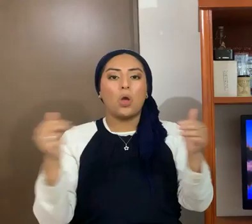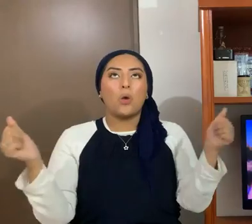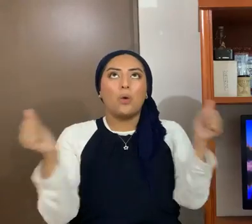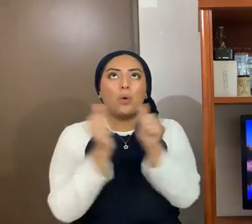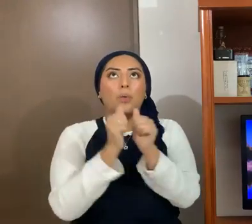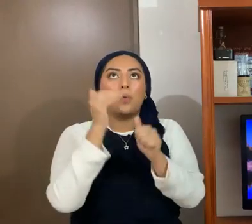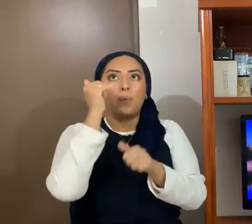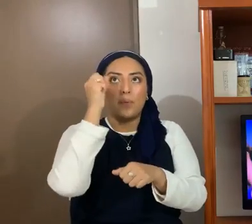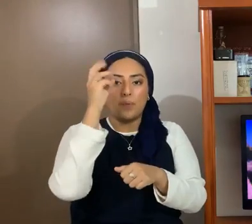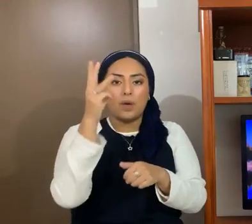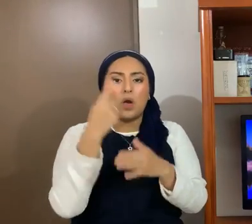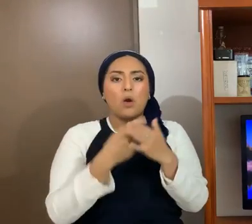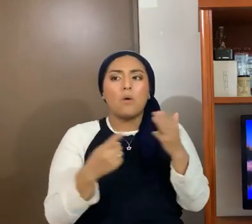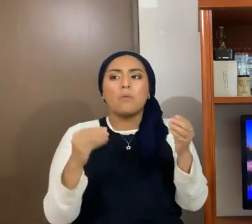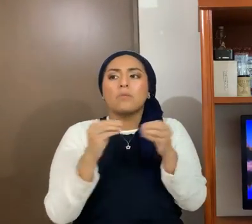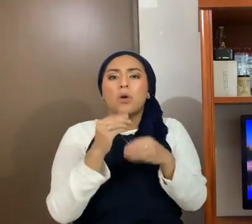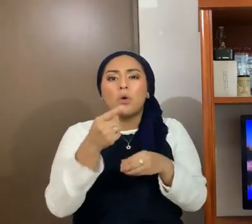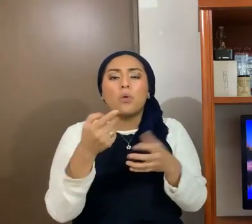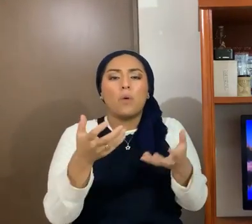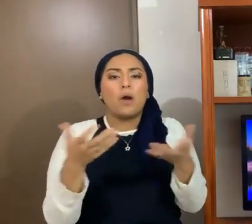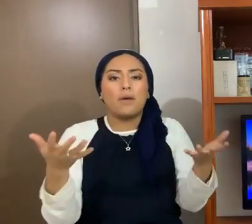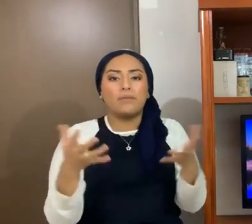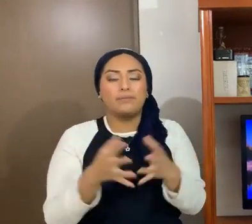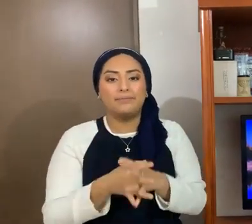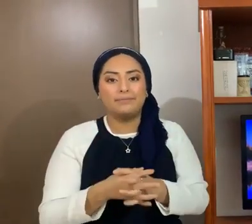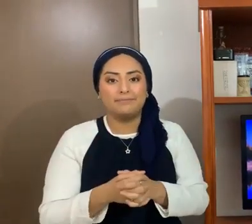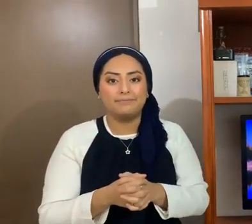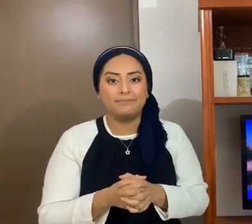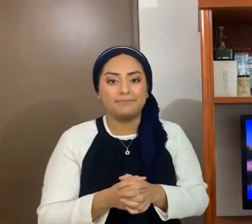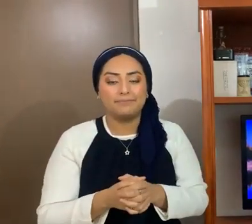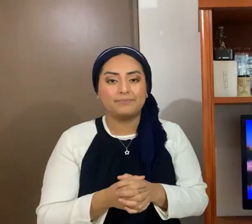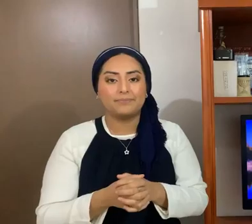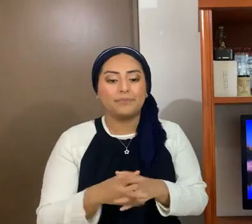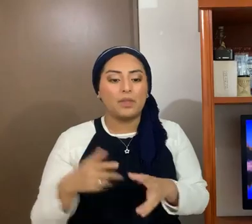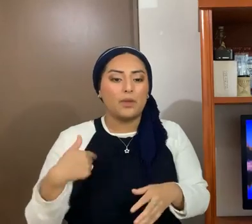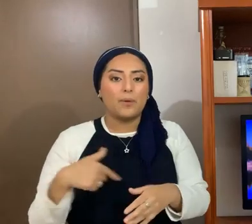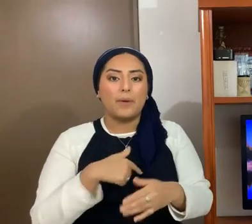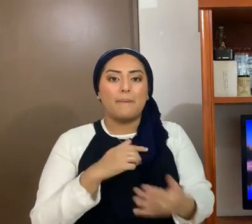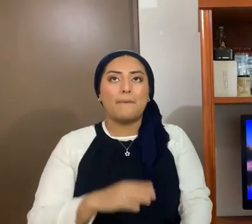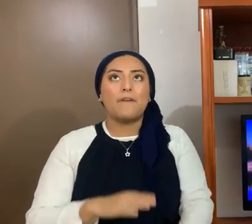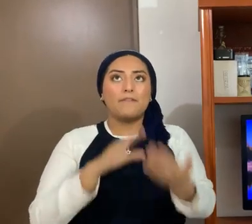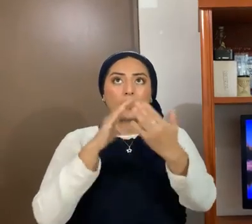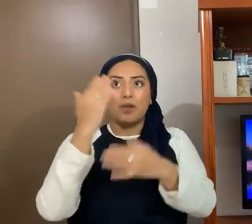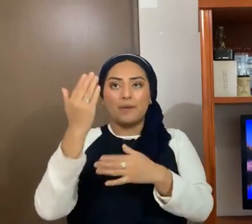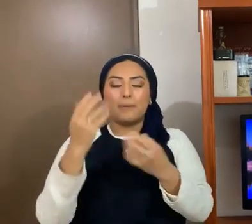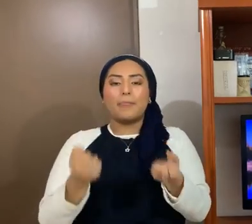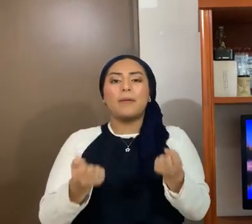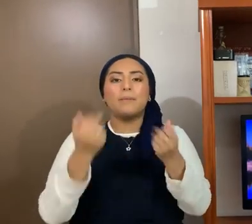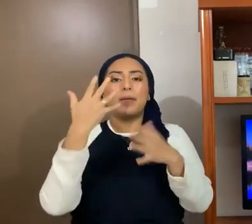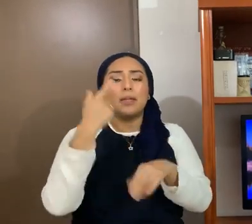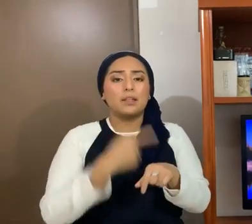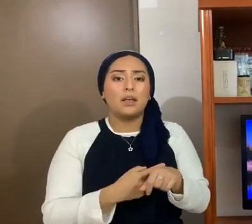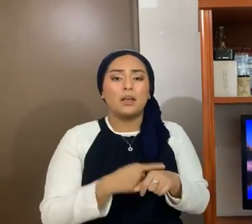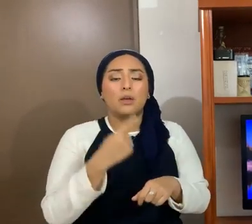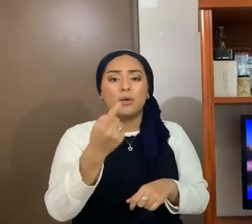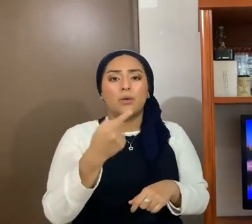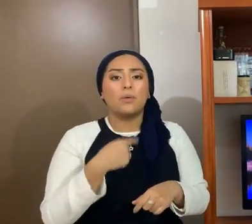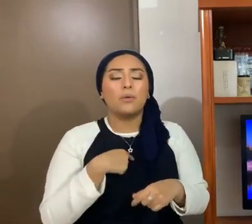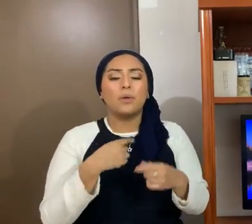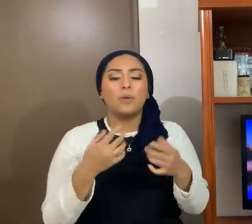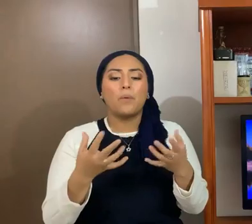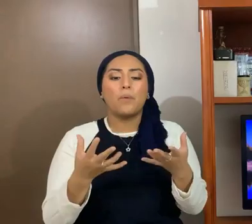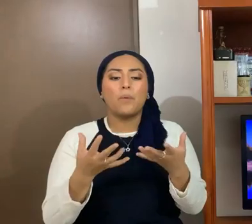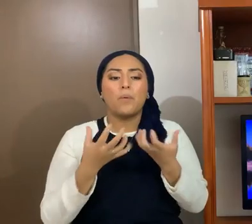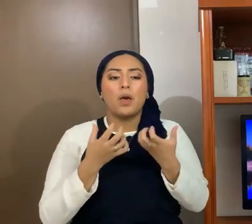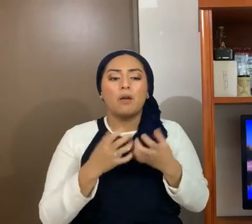presencia de Yahshua. ¿Qué más queremos? Aleluya. Estar en su presencia. ¿Cuántas veces no hemos deseado,